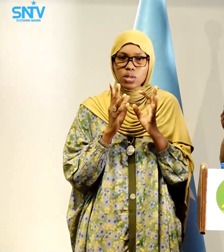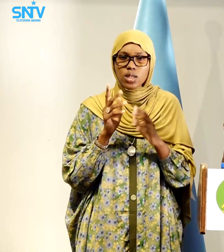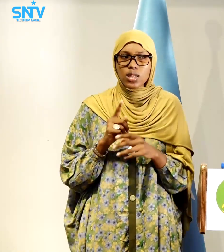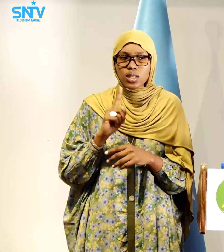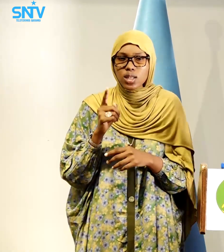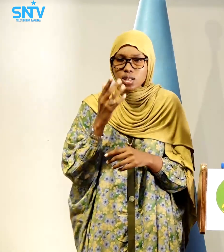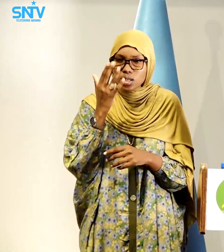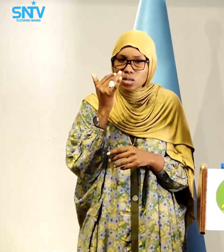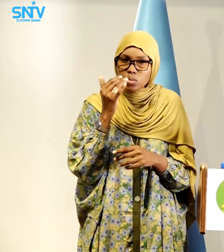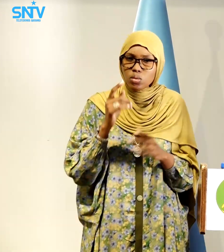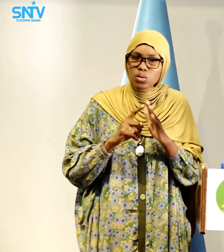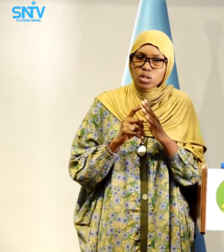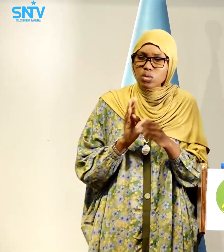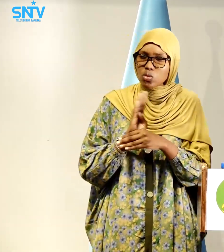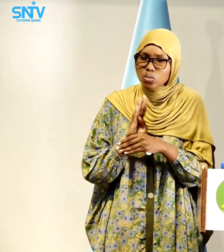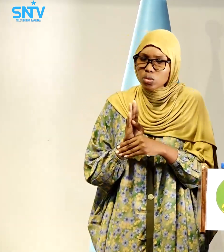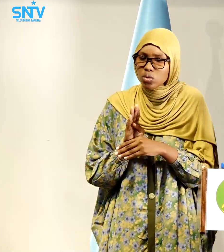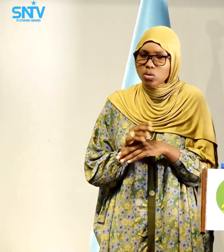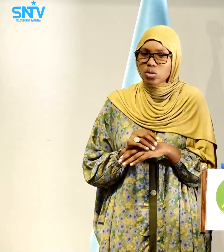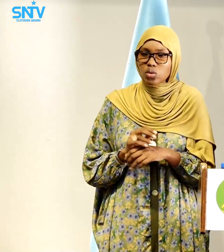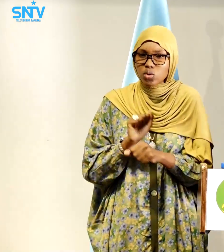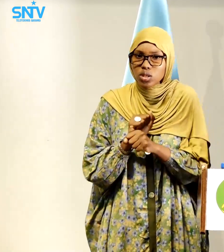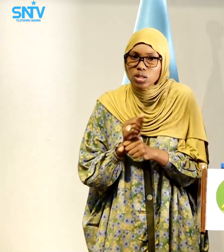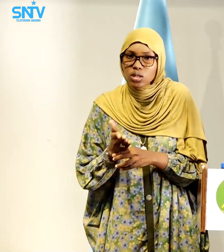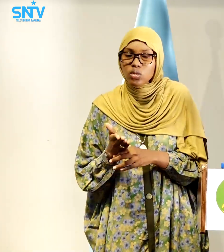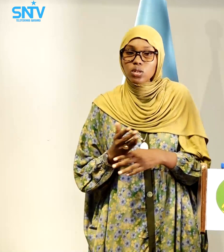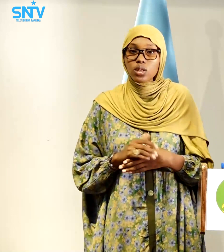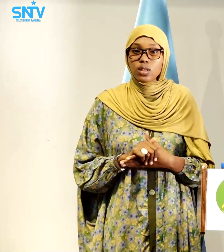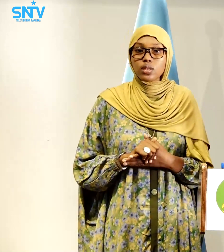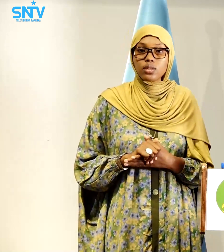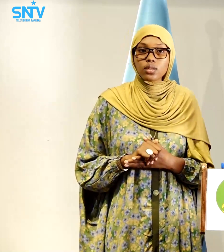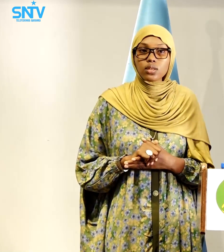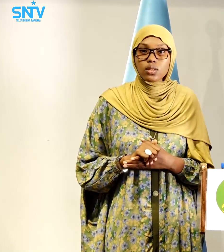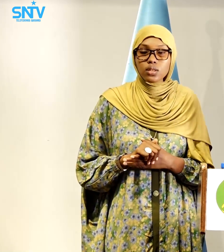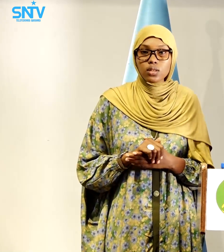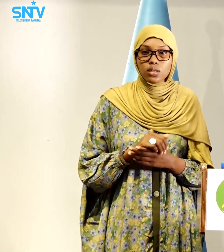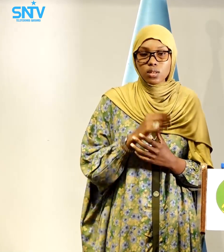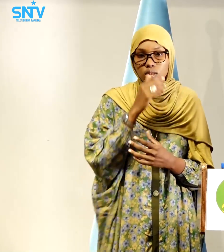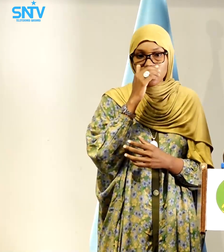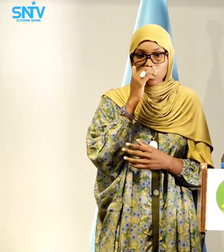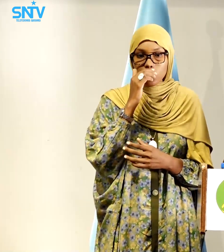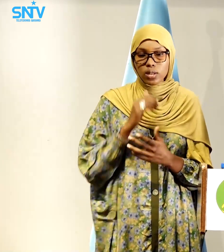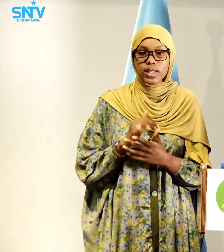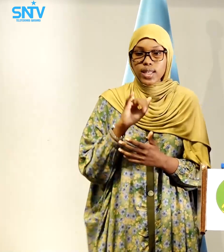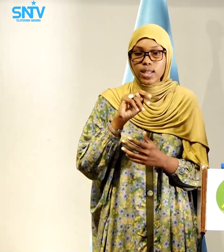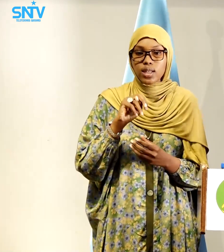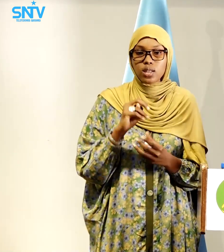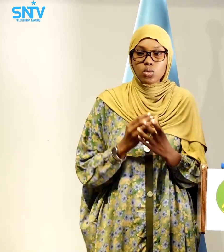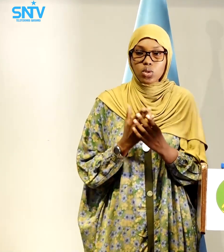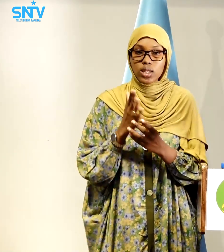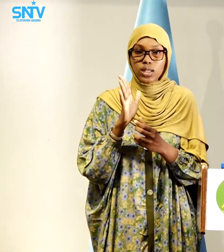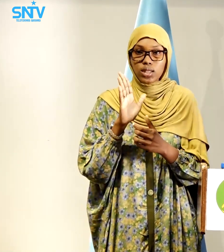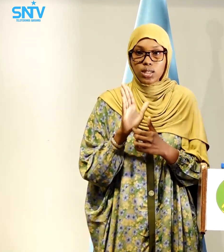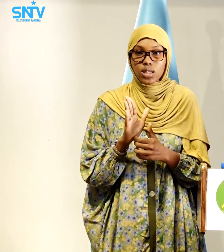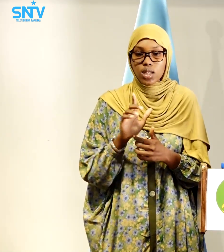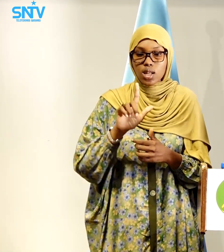taas waxay keentay marka wasaaradda inay isku mashquuliso oo ay ka shaqeeyaan maala ogaalayda wasaaradda inay soo saaraan sharcigan